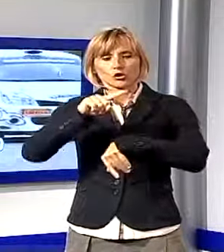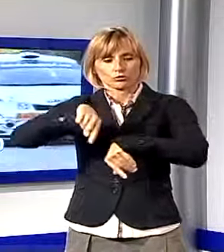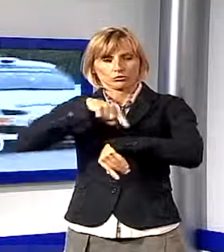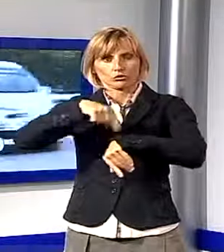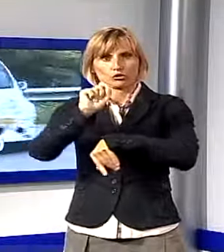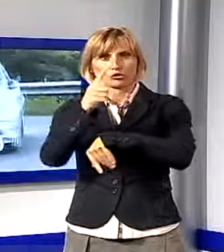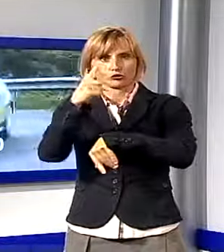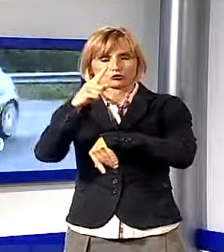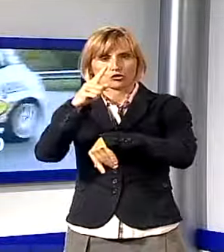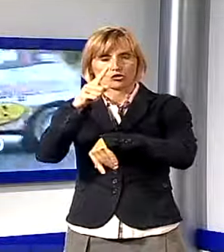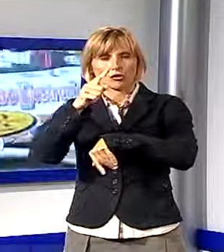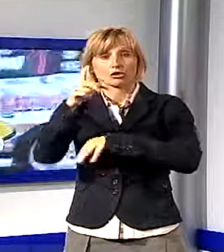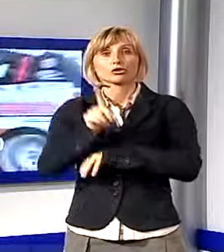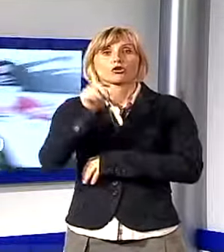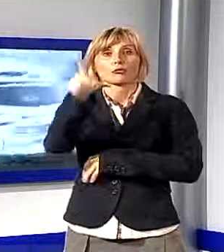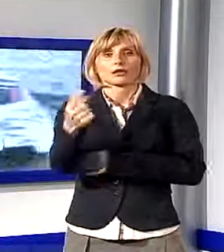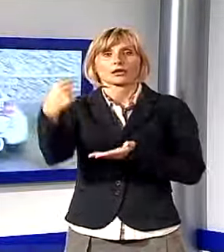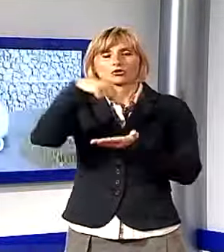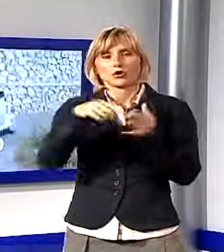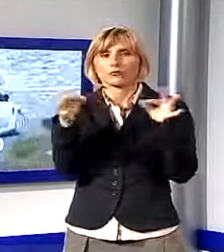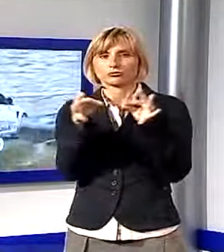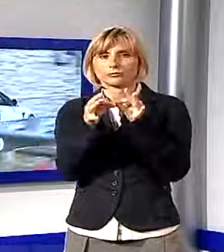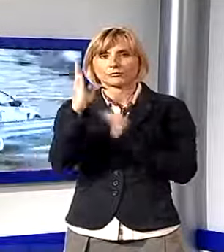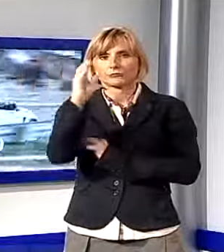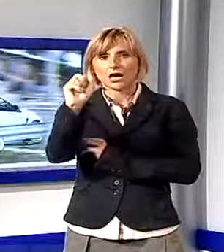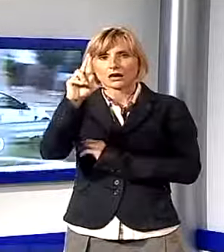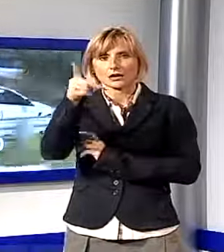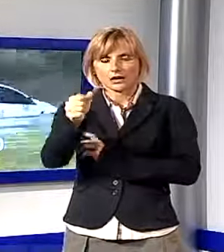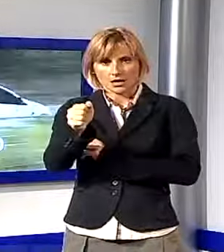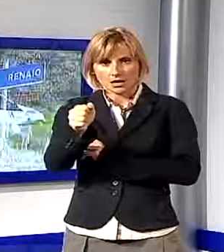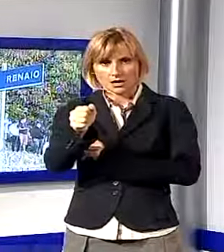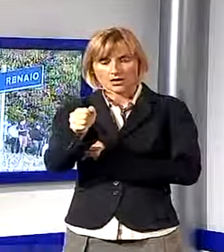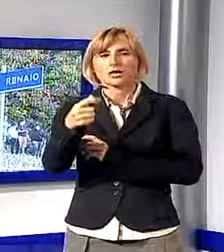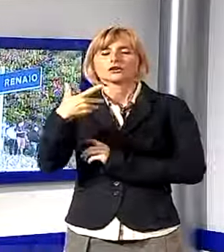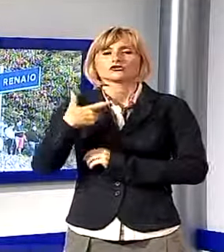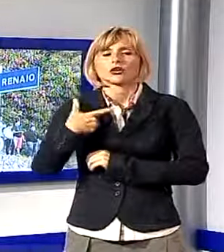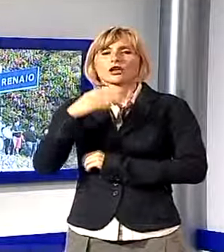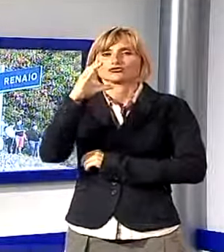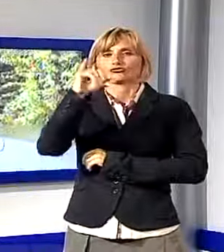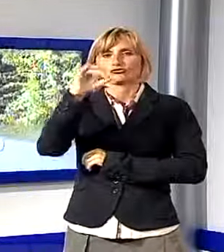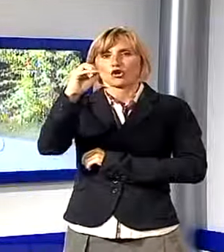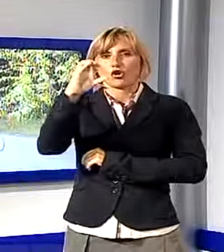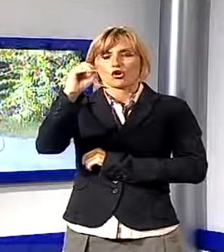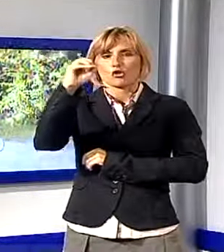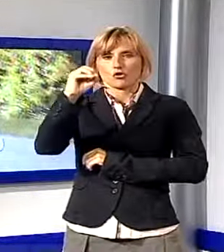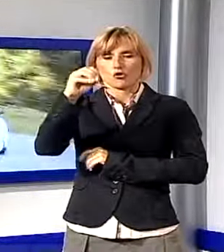ritorna l'appuntamento realistico di Barga, le prove speciali del ciocco e di Renaio, da ripetere tre volte.